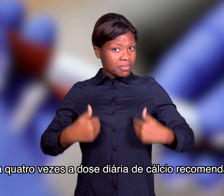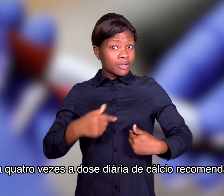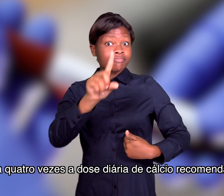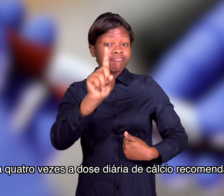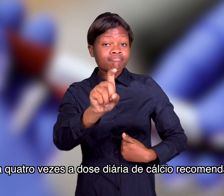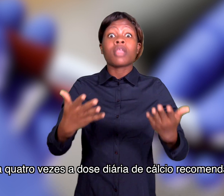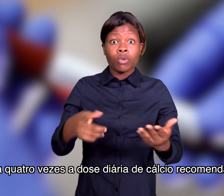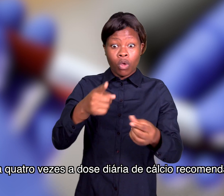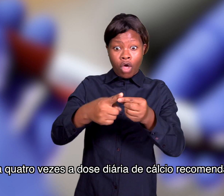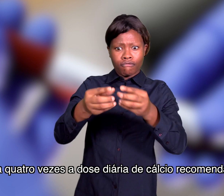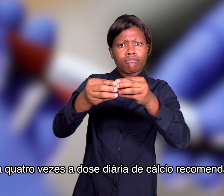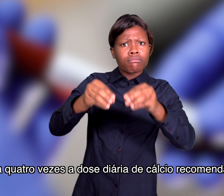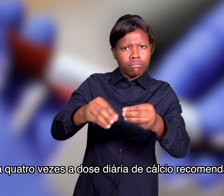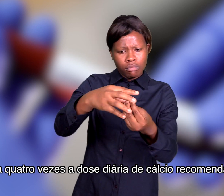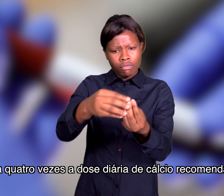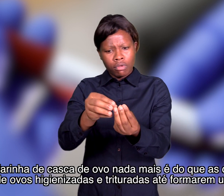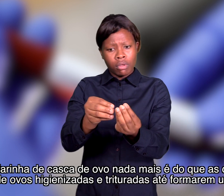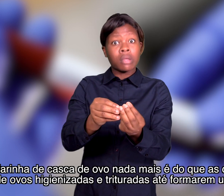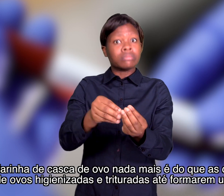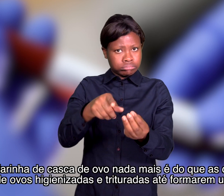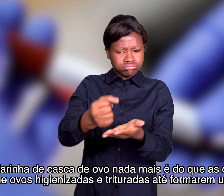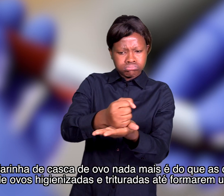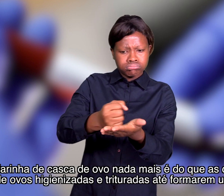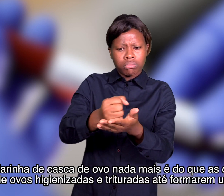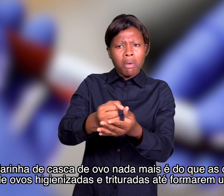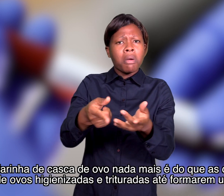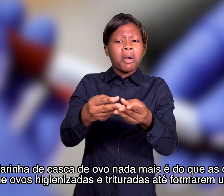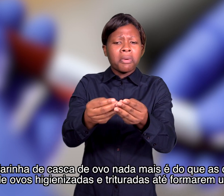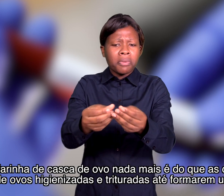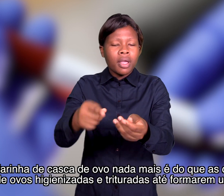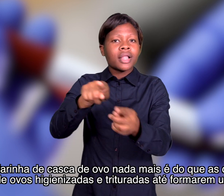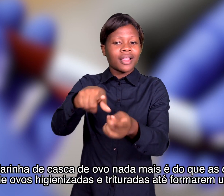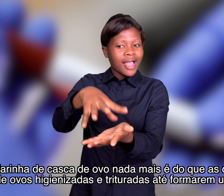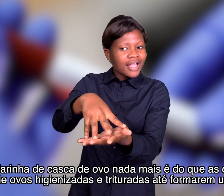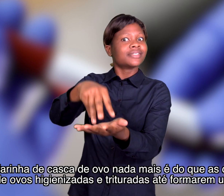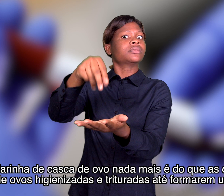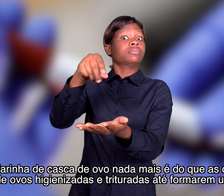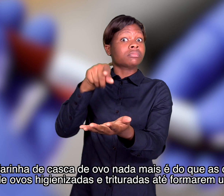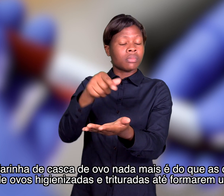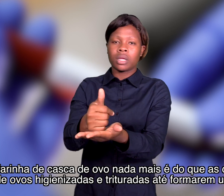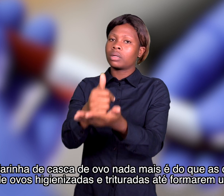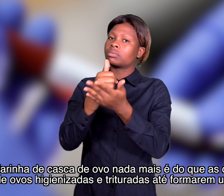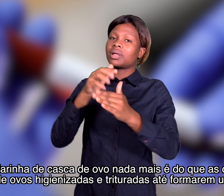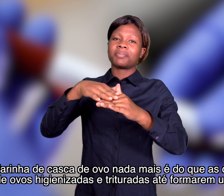recomendada? A farinha de casca de ovo nada mais é do que as cascas de ovos